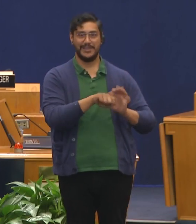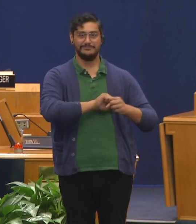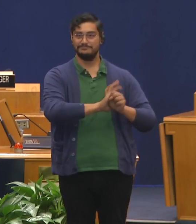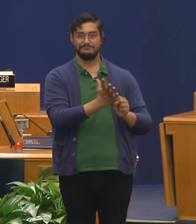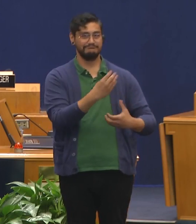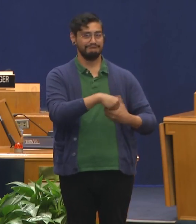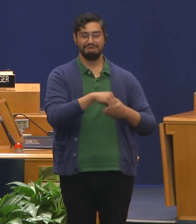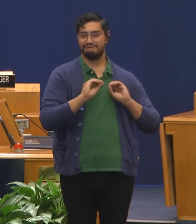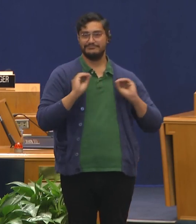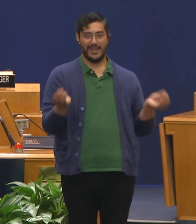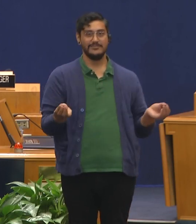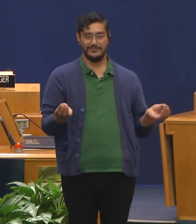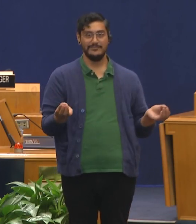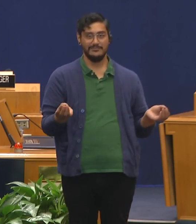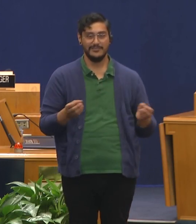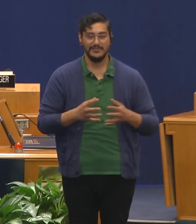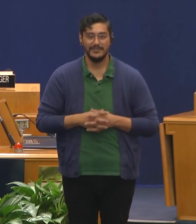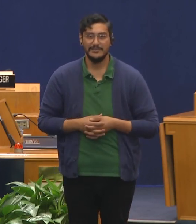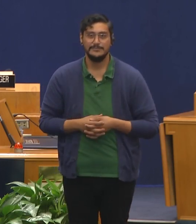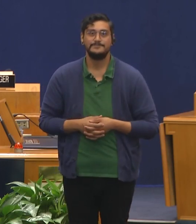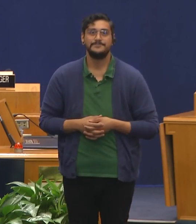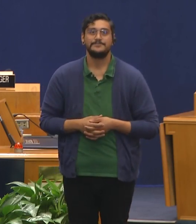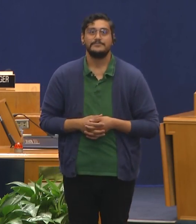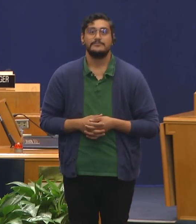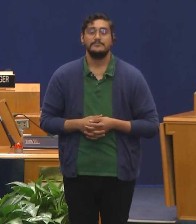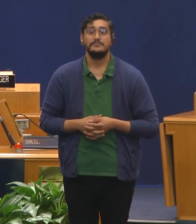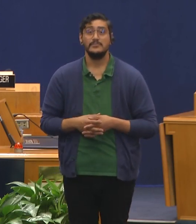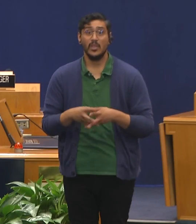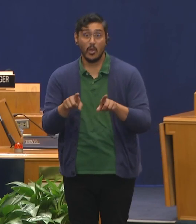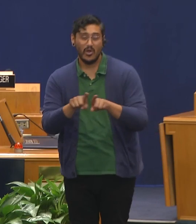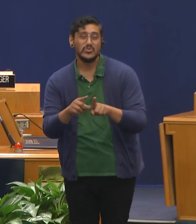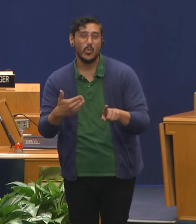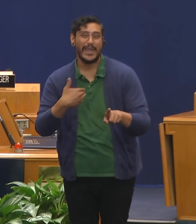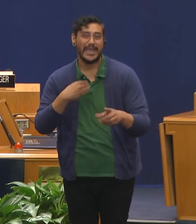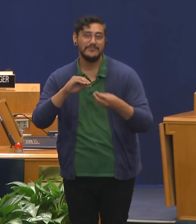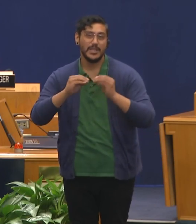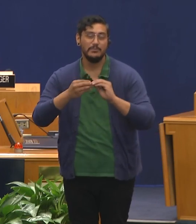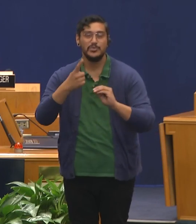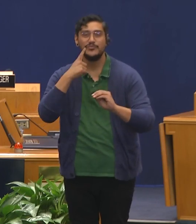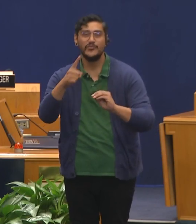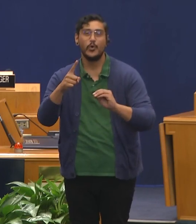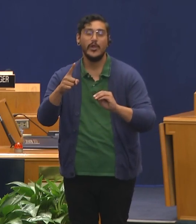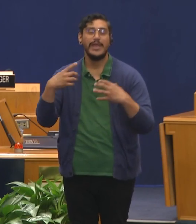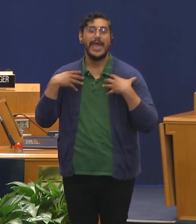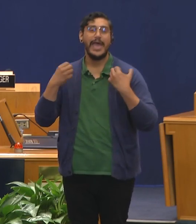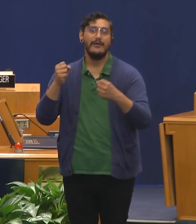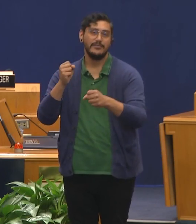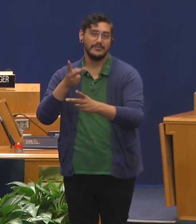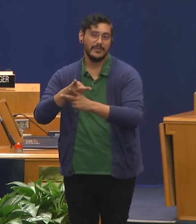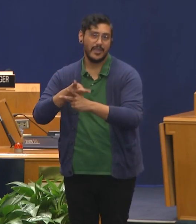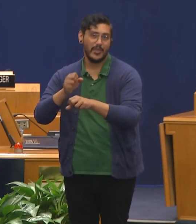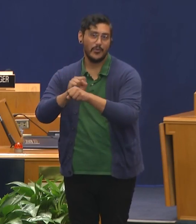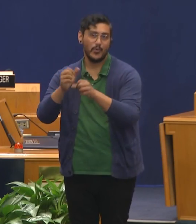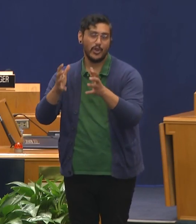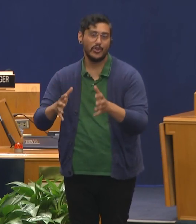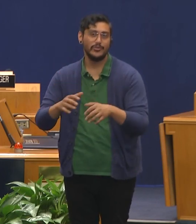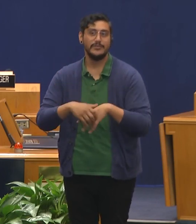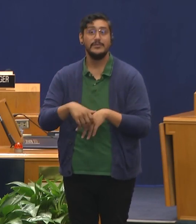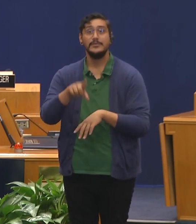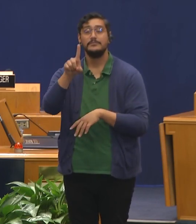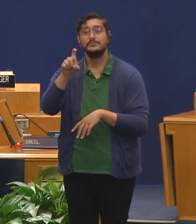una actualización sobre casos entre trabajadores de salud. Estamos informando que